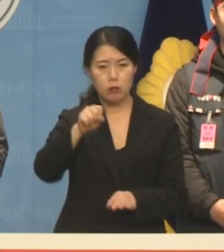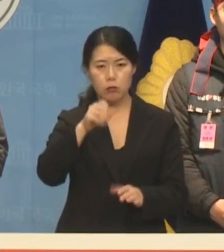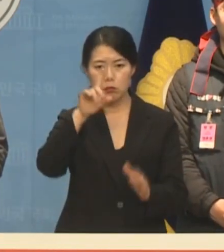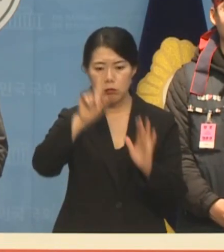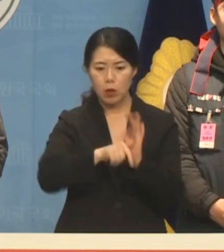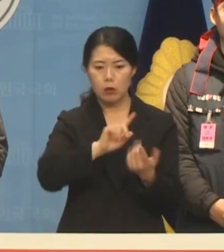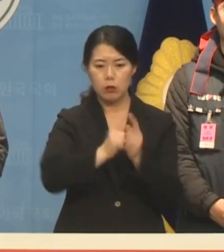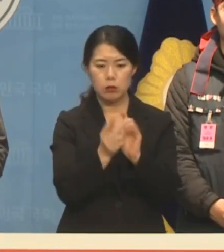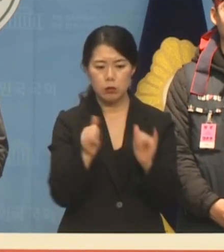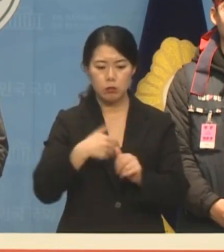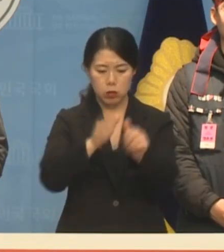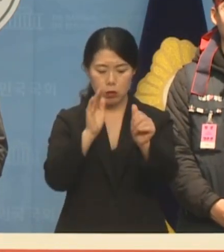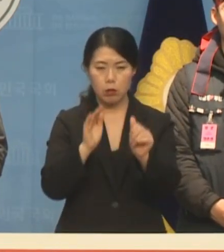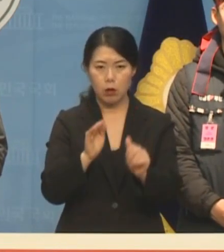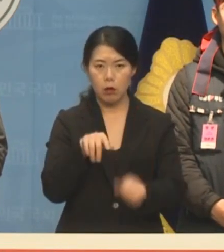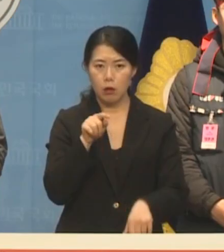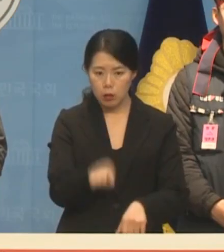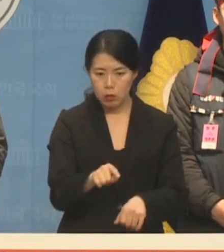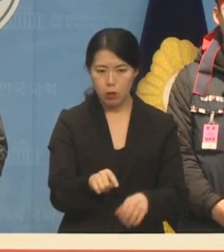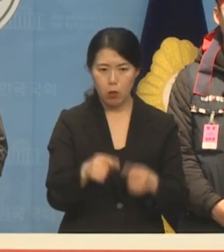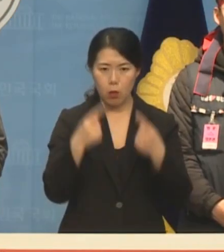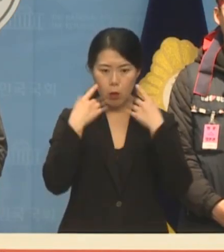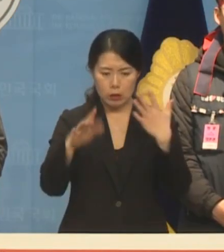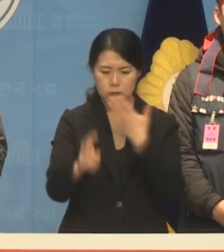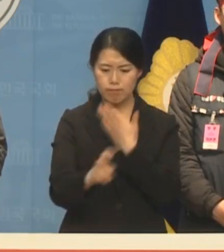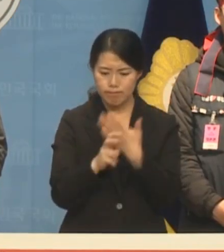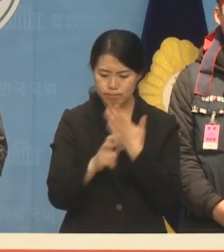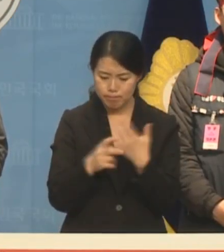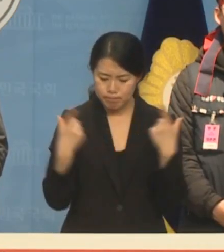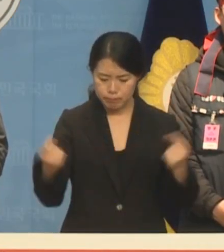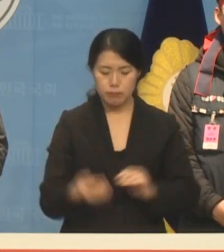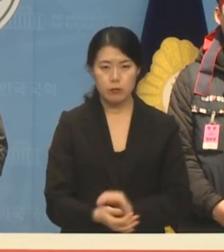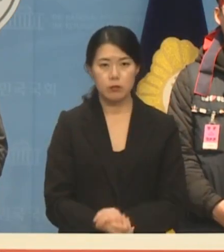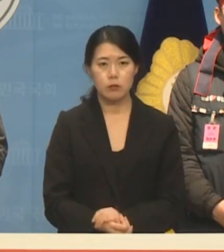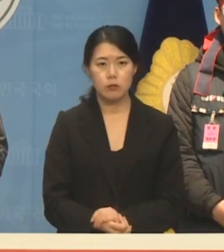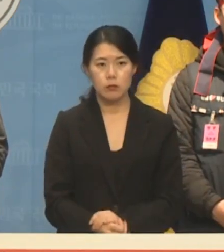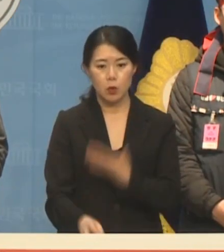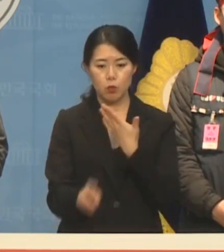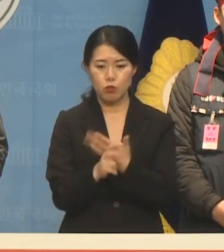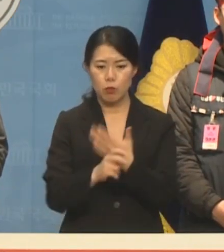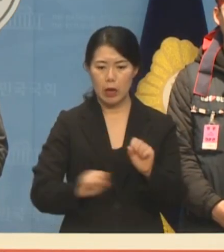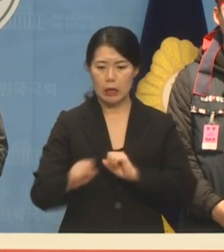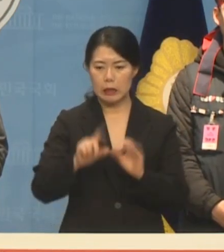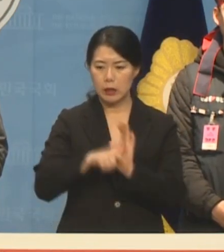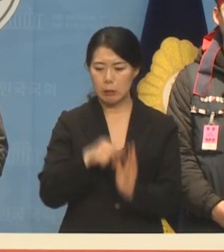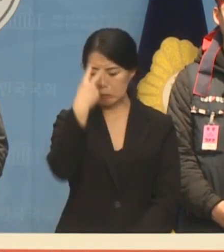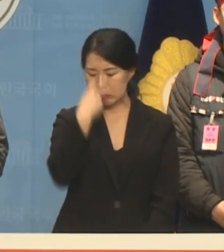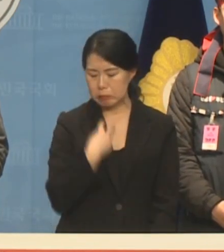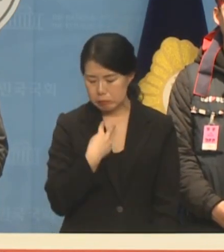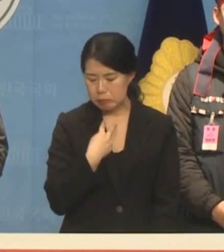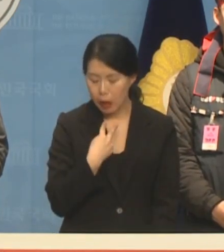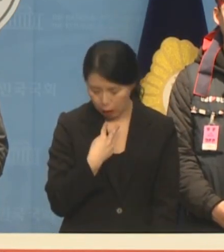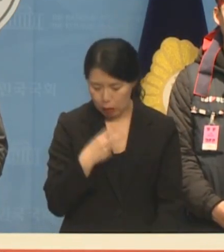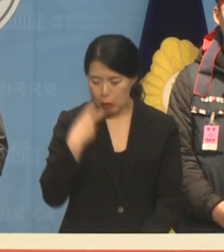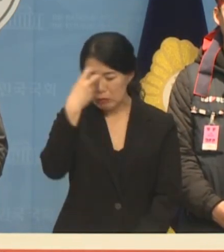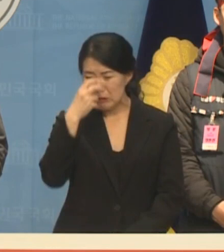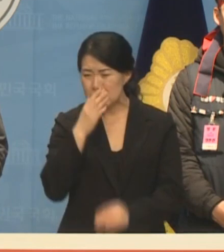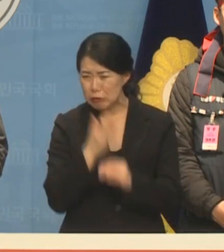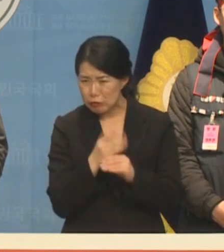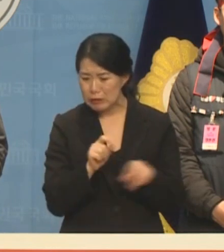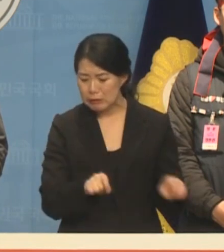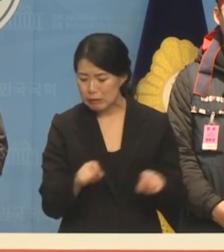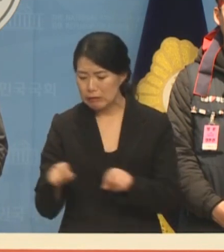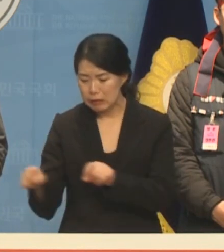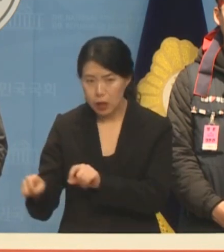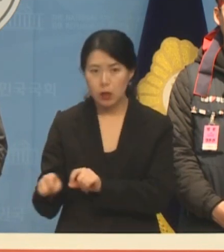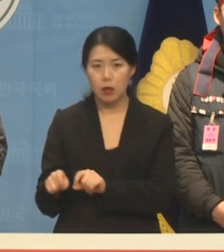투입, 명백한 불법행위다. 불법행위에 눈 감고 조사 중이라면서 시간만 끌고